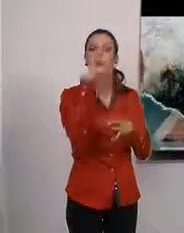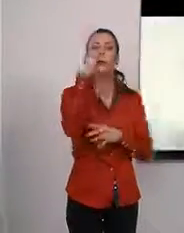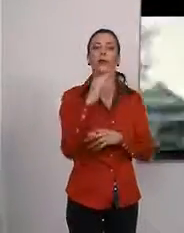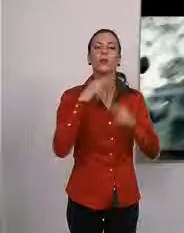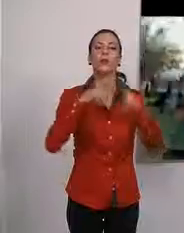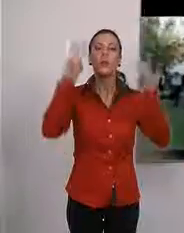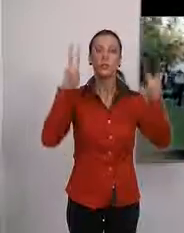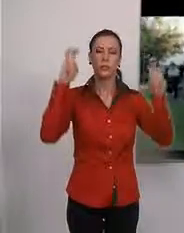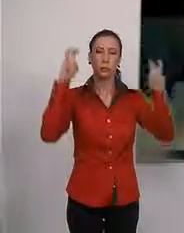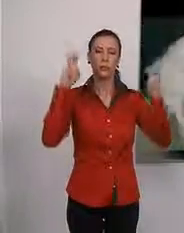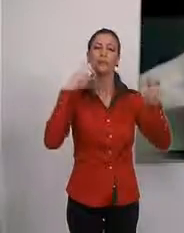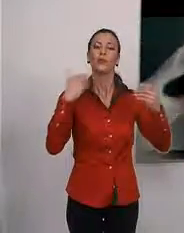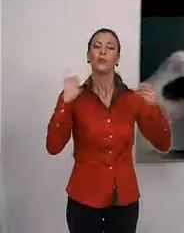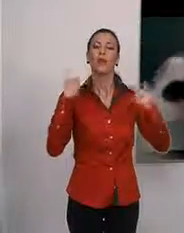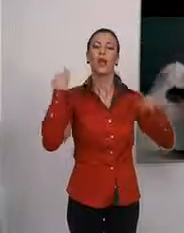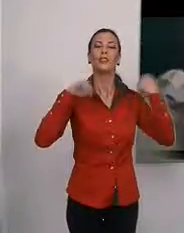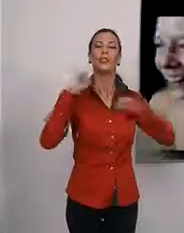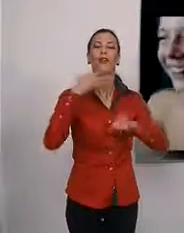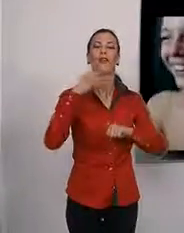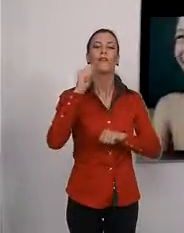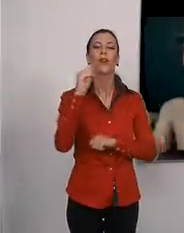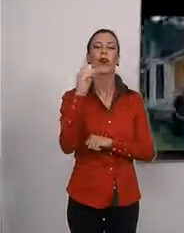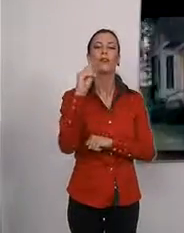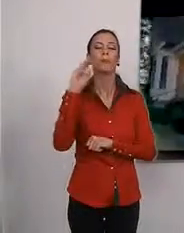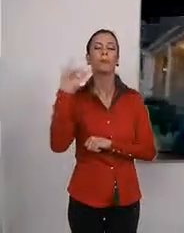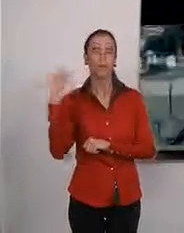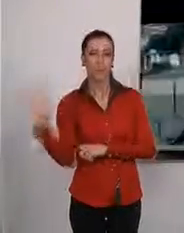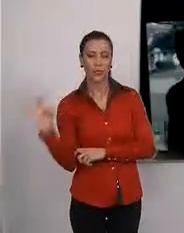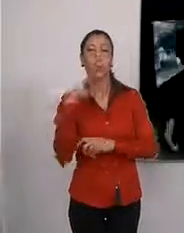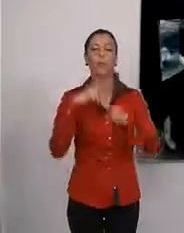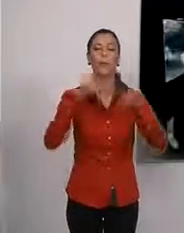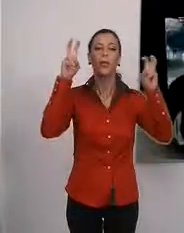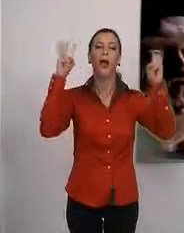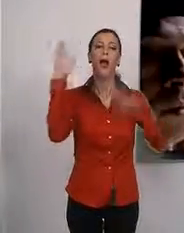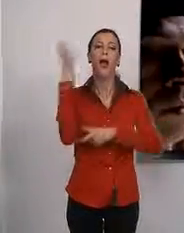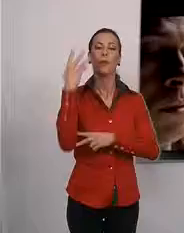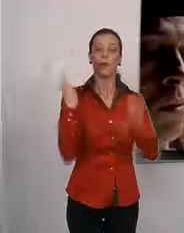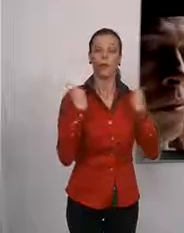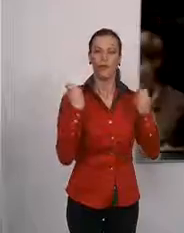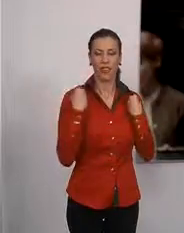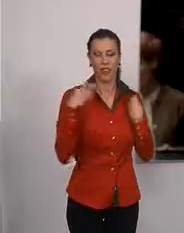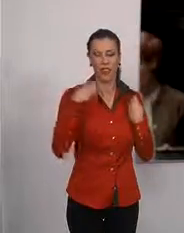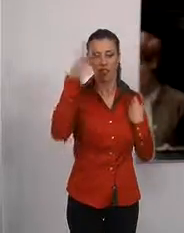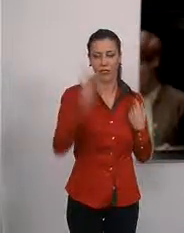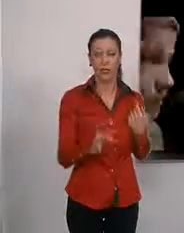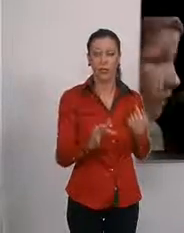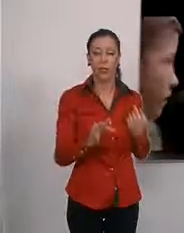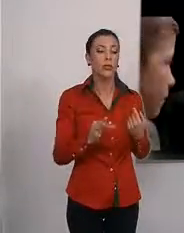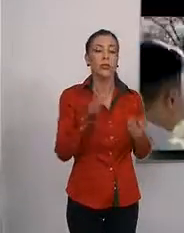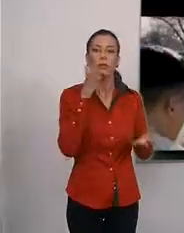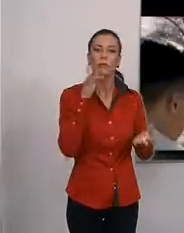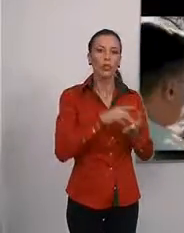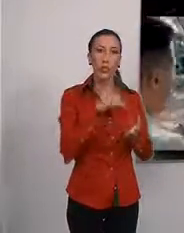película interpretada por Brad Pitt y Sean Penn. El árbol de la vida es el título genérico del film. La cita